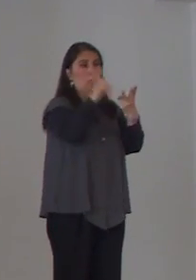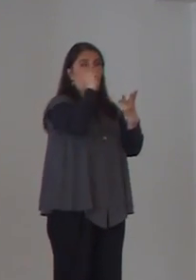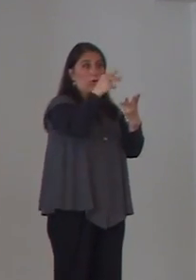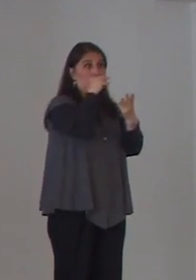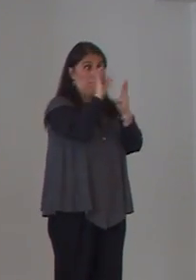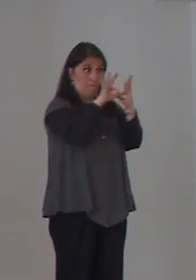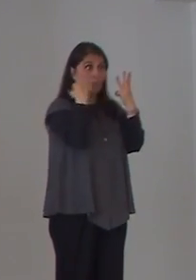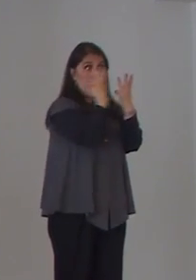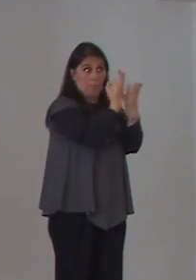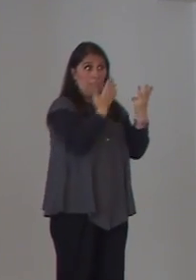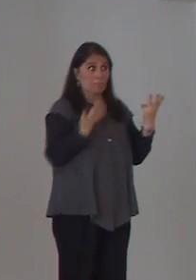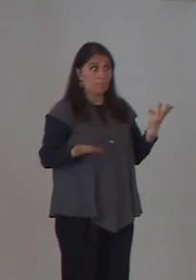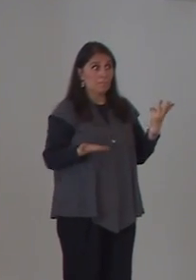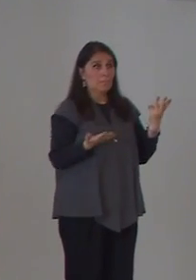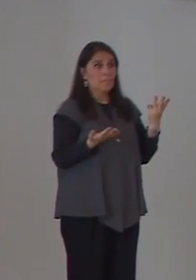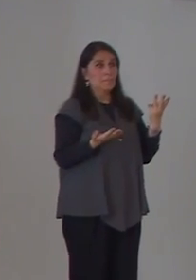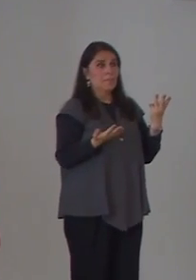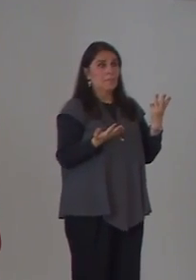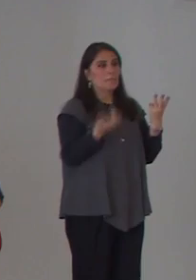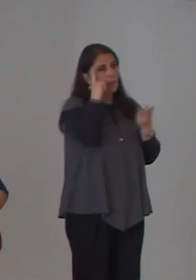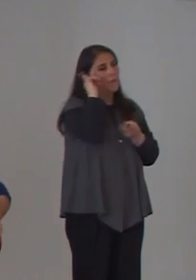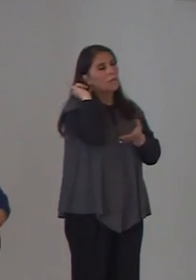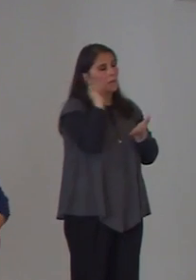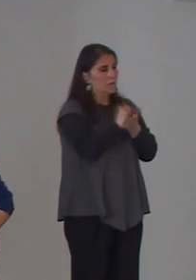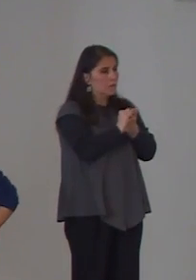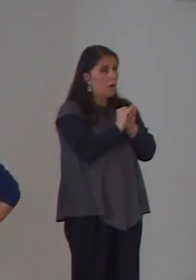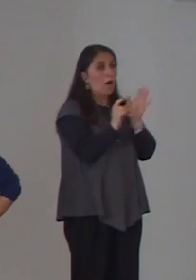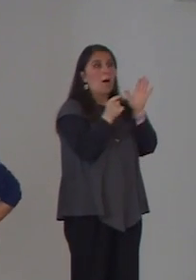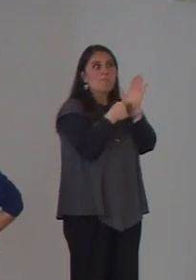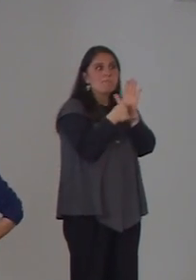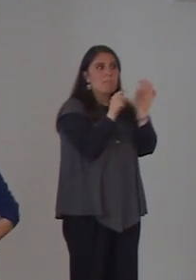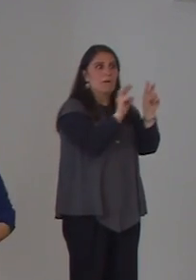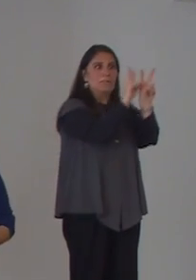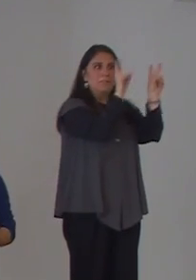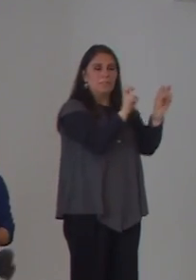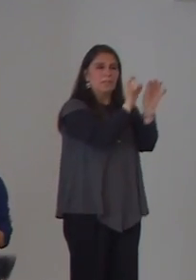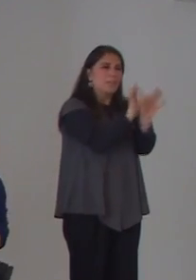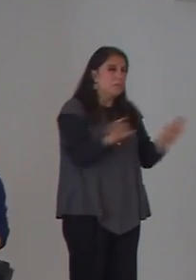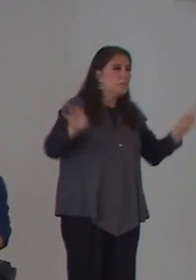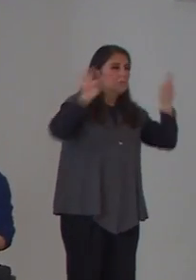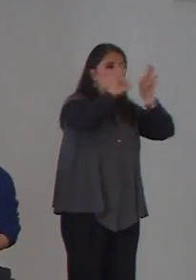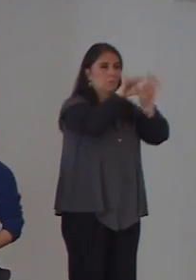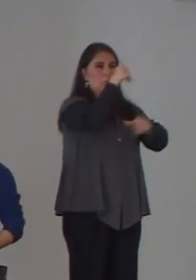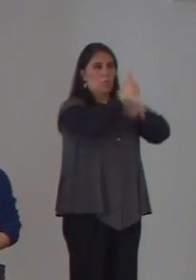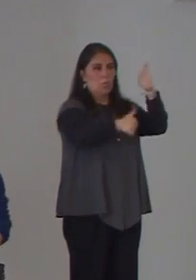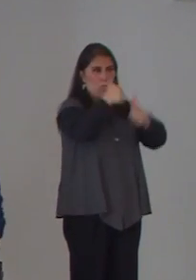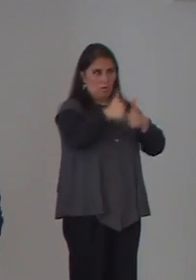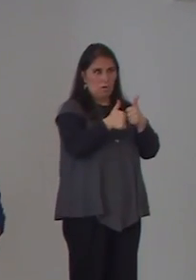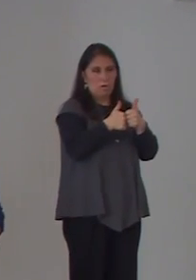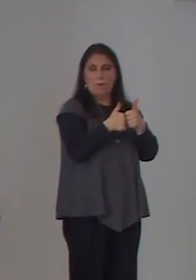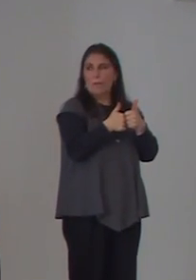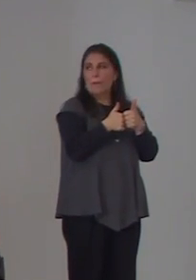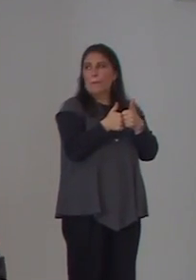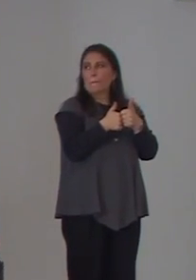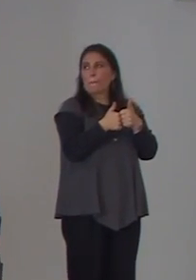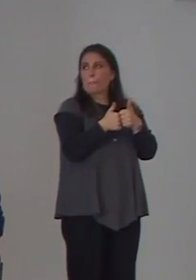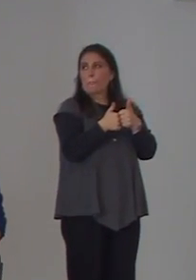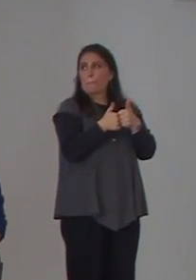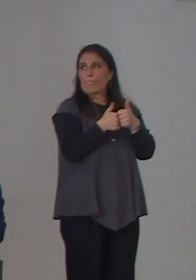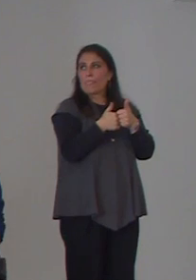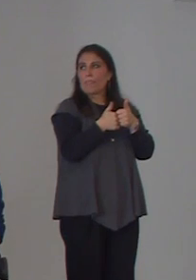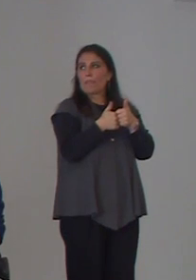están pensando. Y creo que ahí también tenemos un tema fuerte e importante de discusión frente a eso